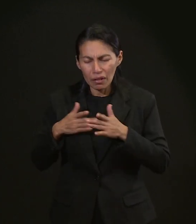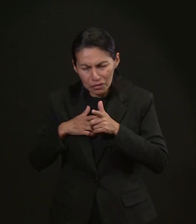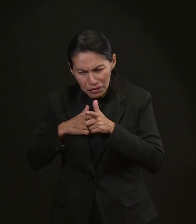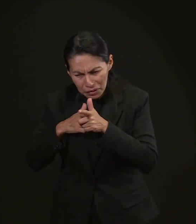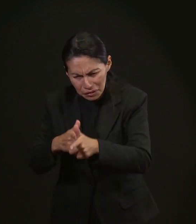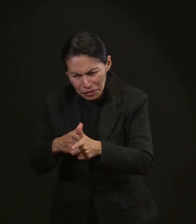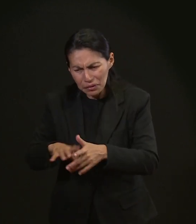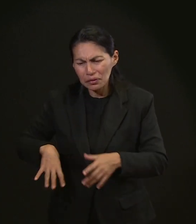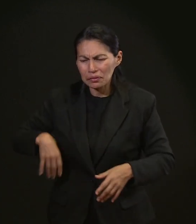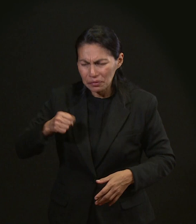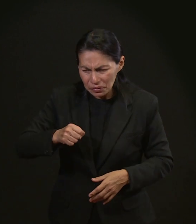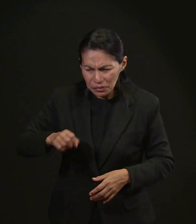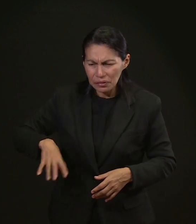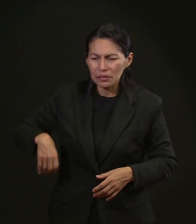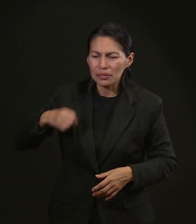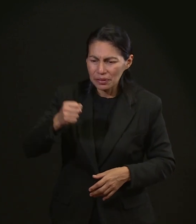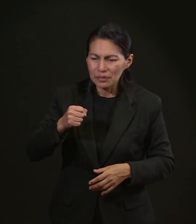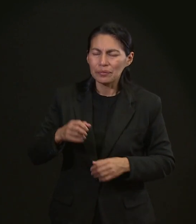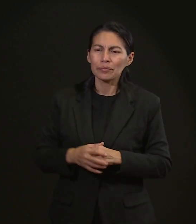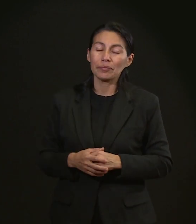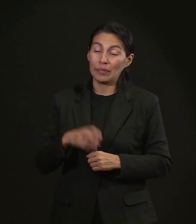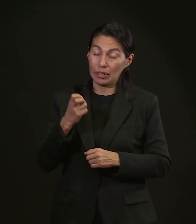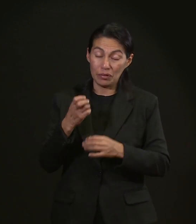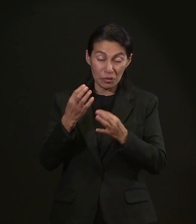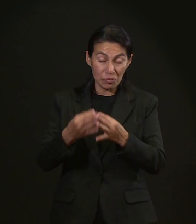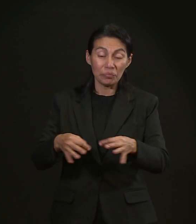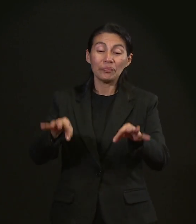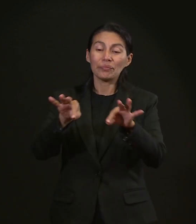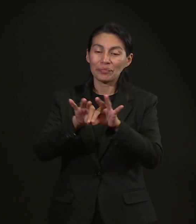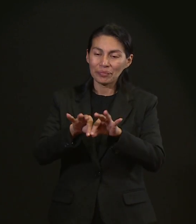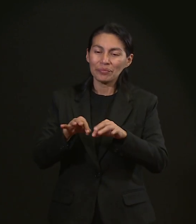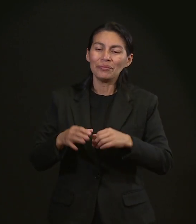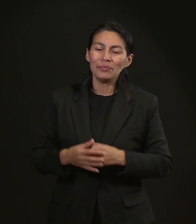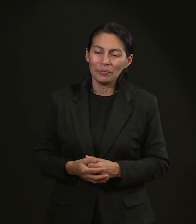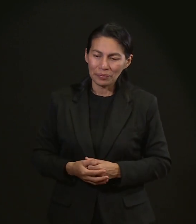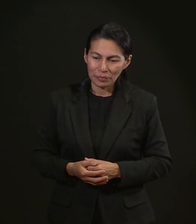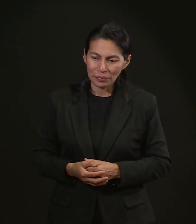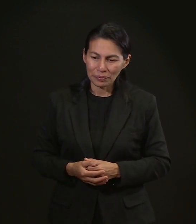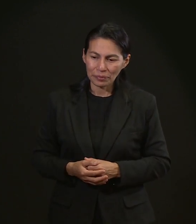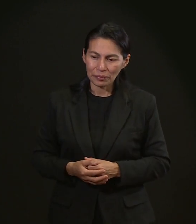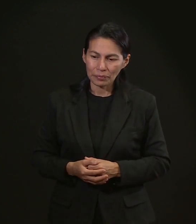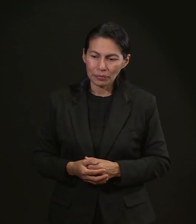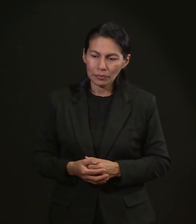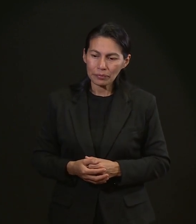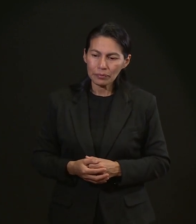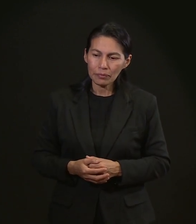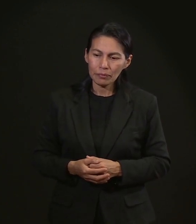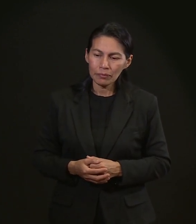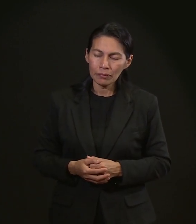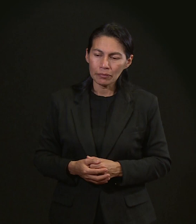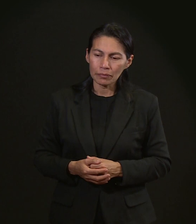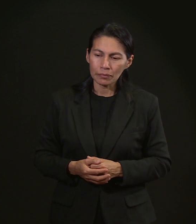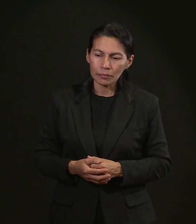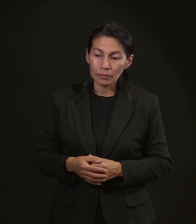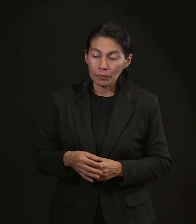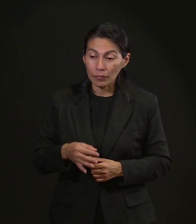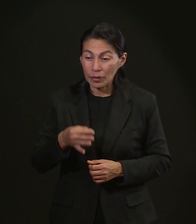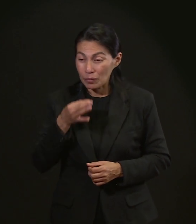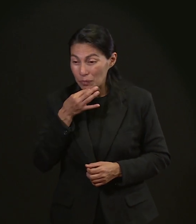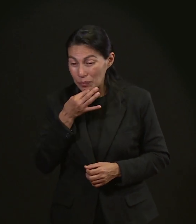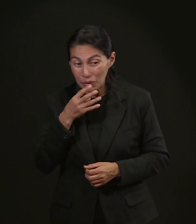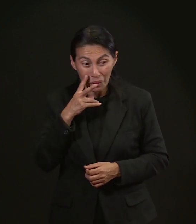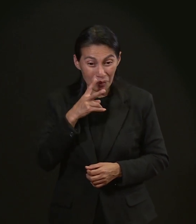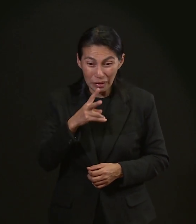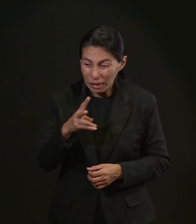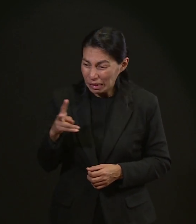para salir adelante eso fue básico cial primordial porque en ese momento de ver de ver